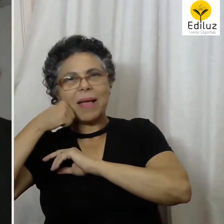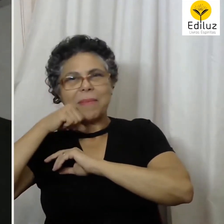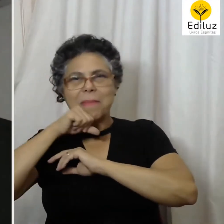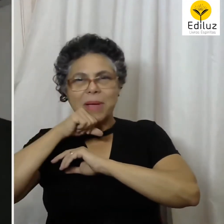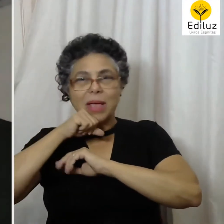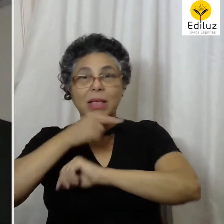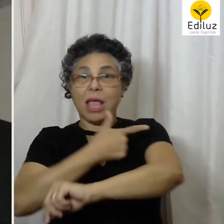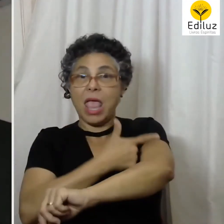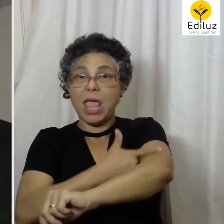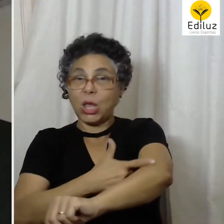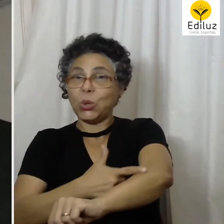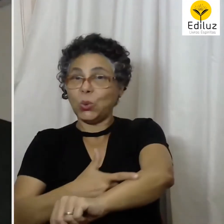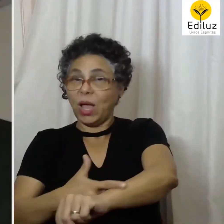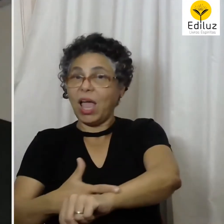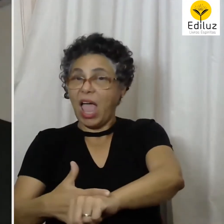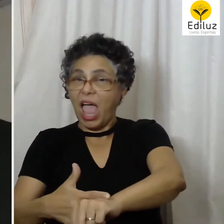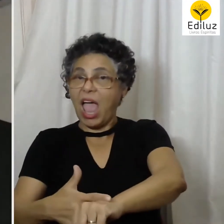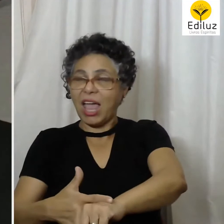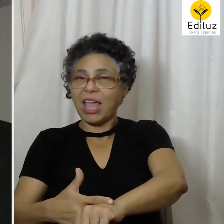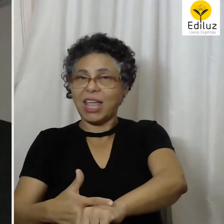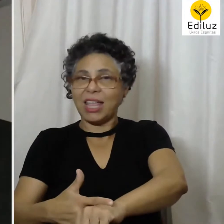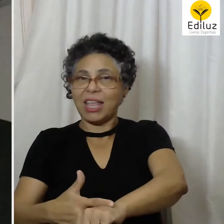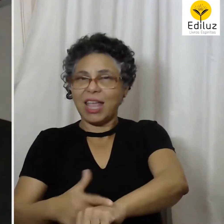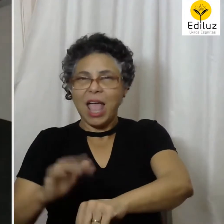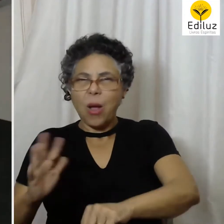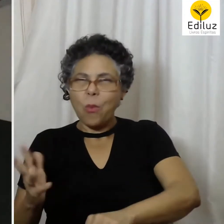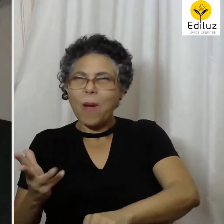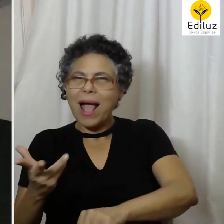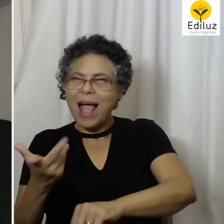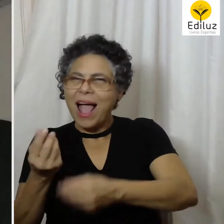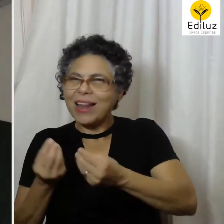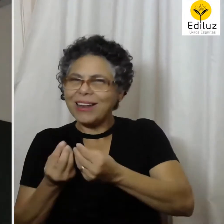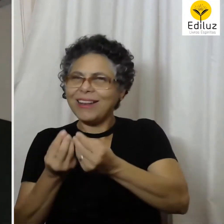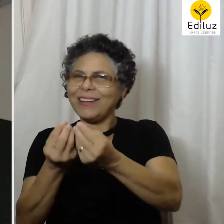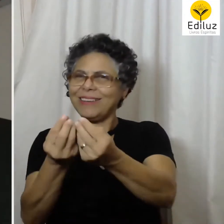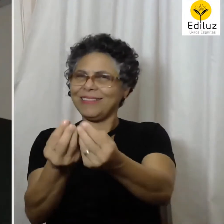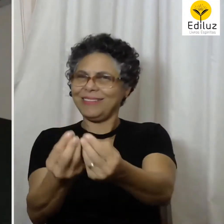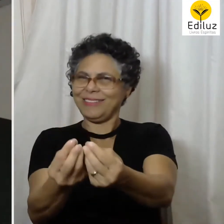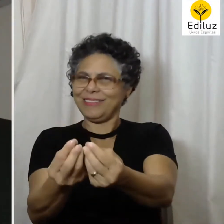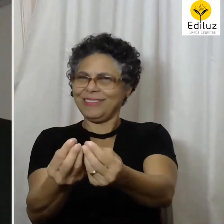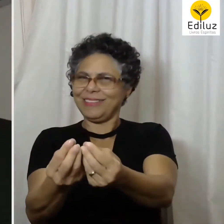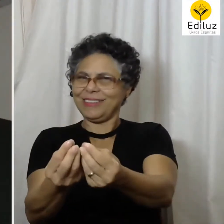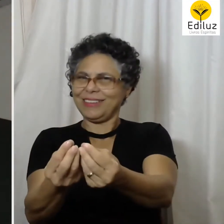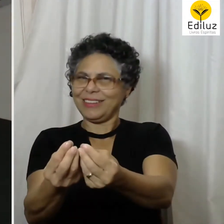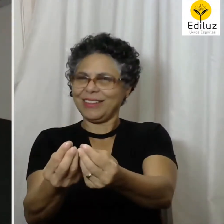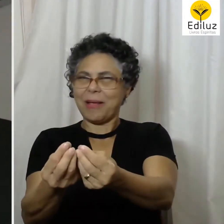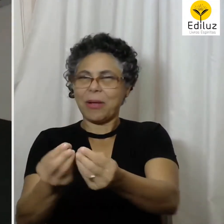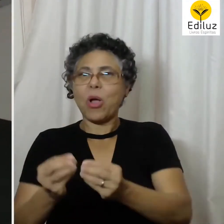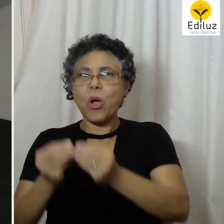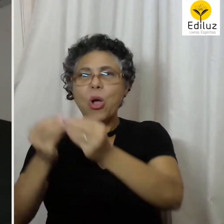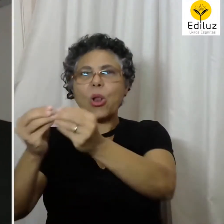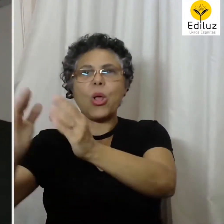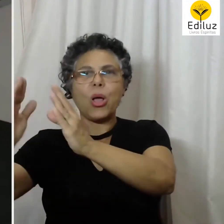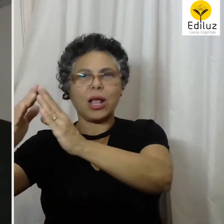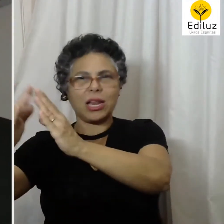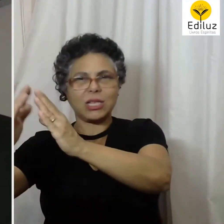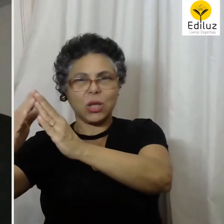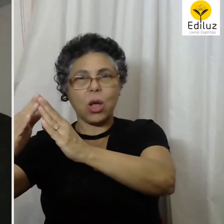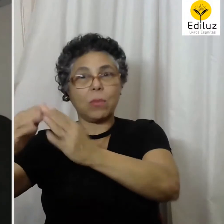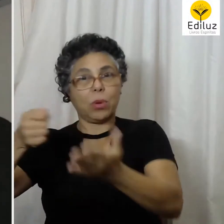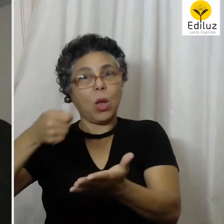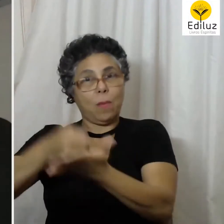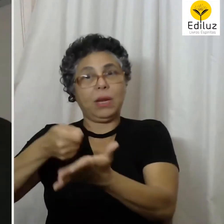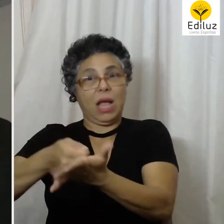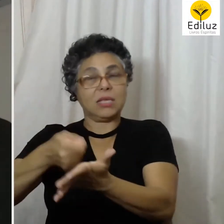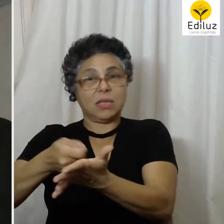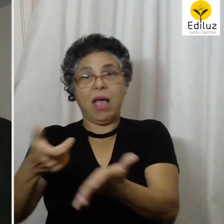educa, ah, qualifica, leva para uma escola, porque é obrigação,